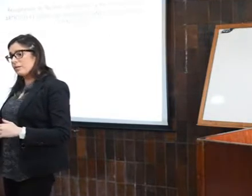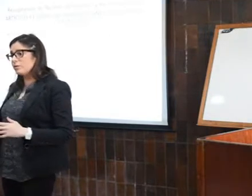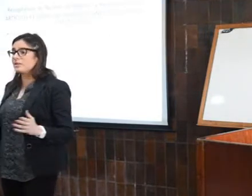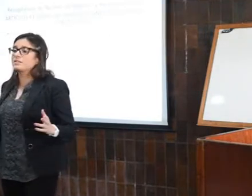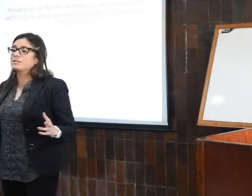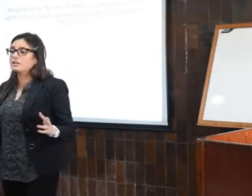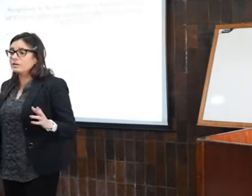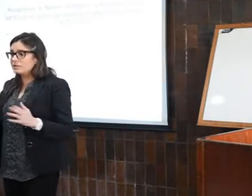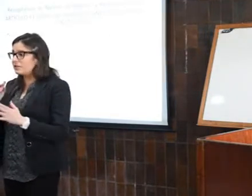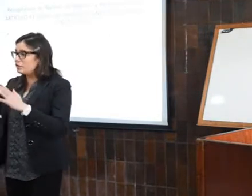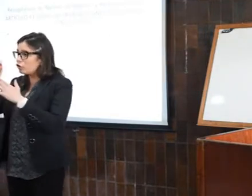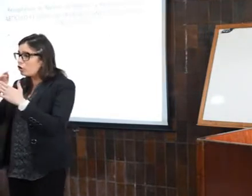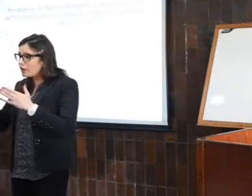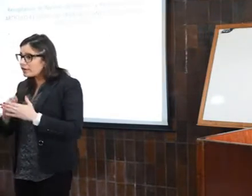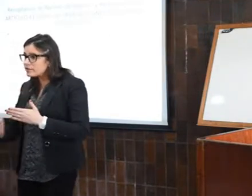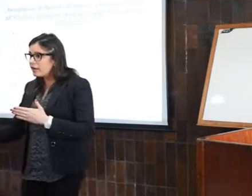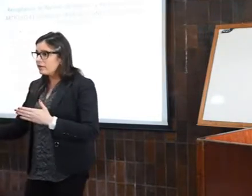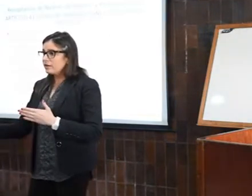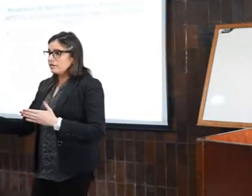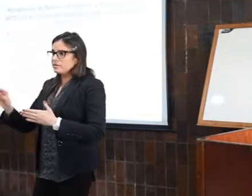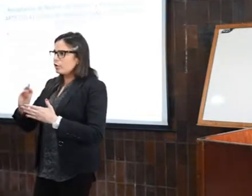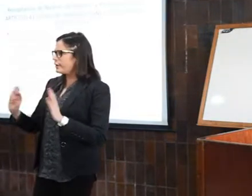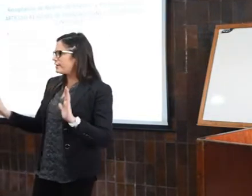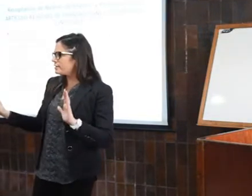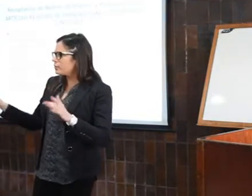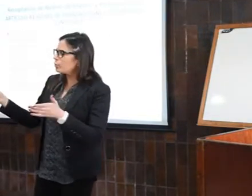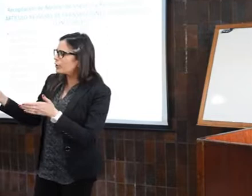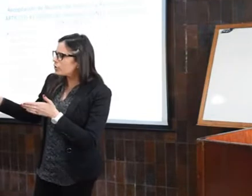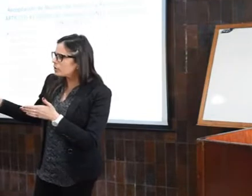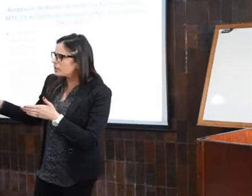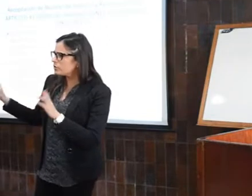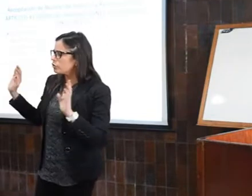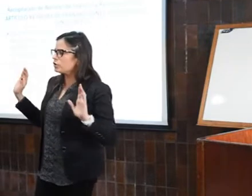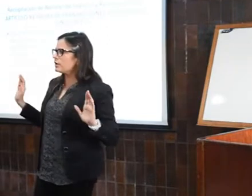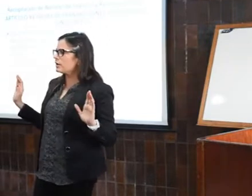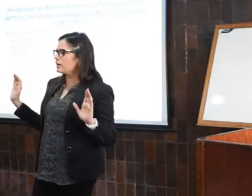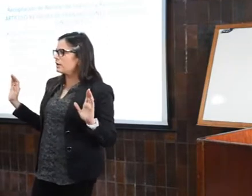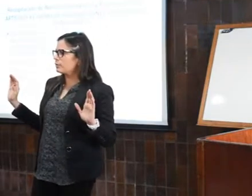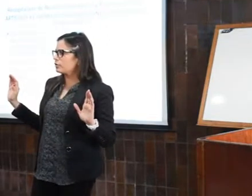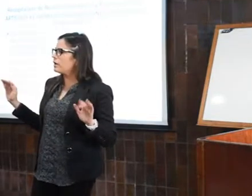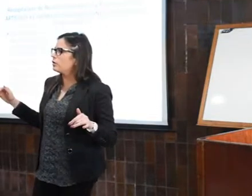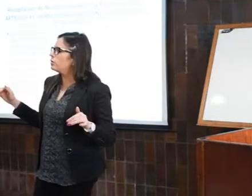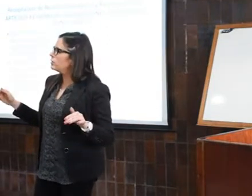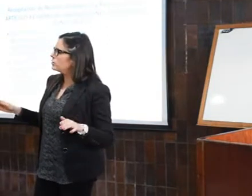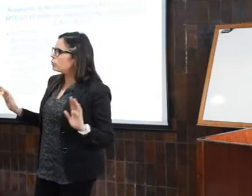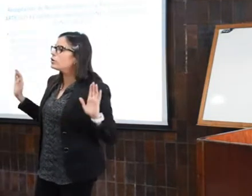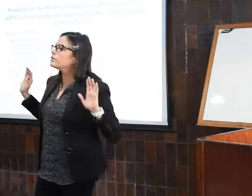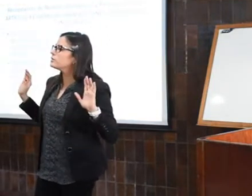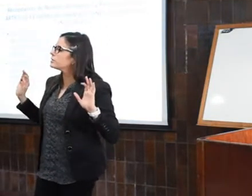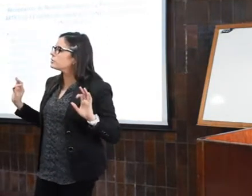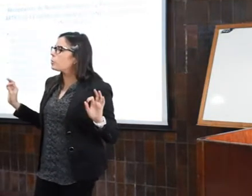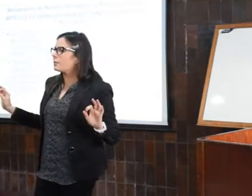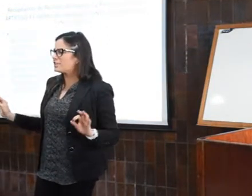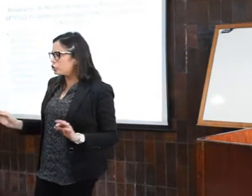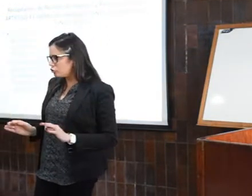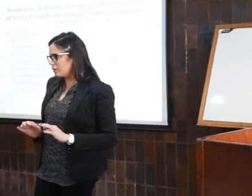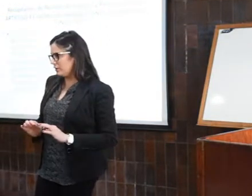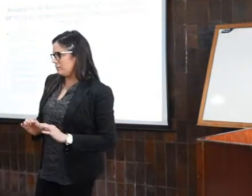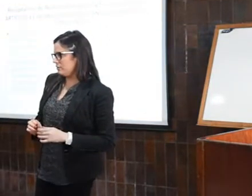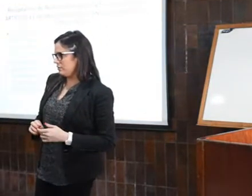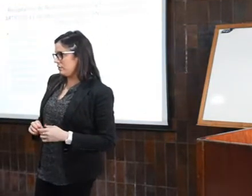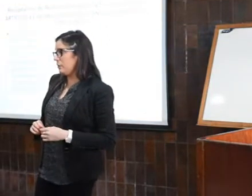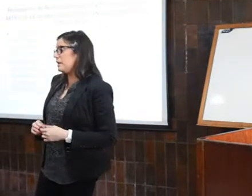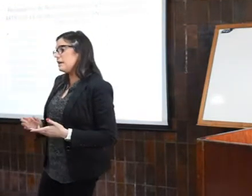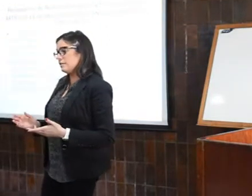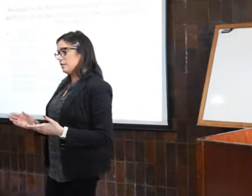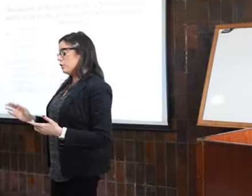adelante van a ver que no está activa y eso lo está y sigo detecta sale un poquito distinto no tenés que reportarlo todo lo que es una entidad sospechosa